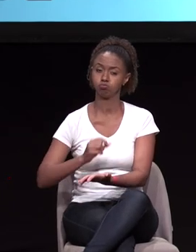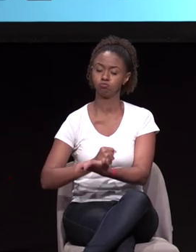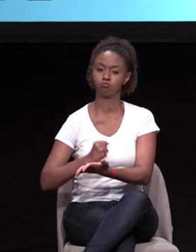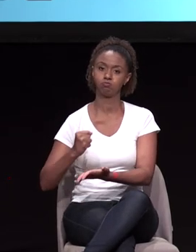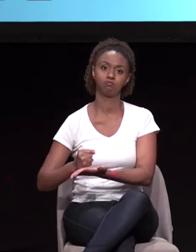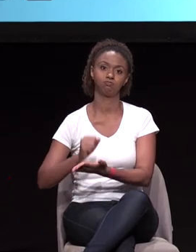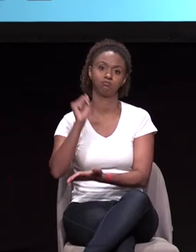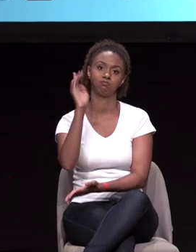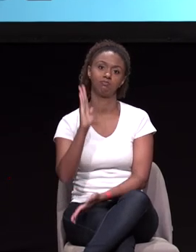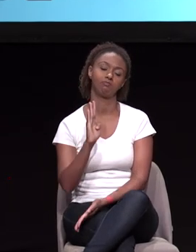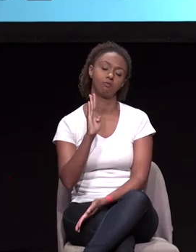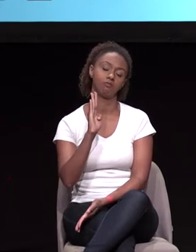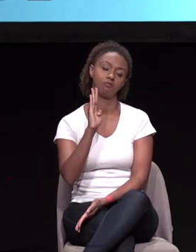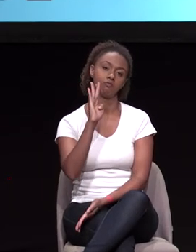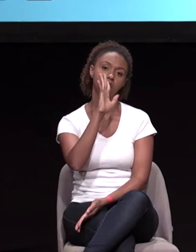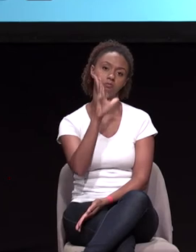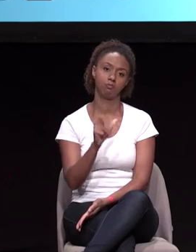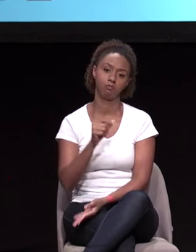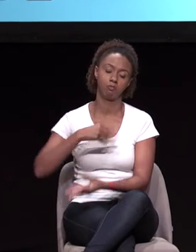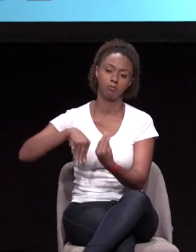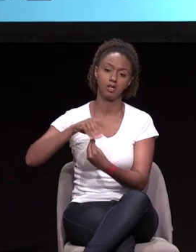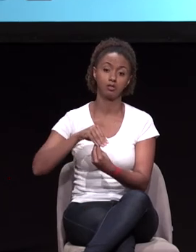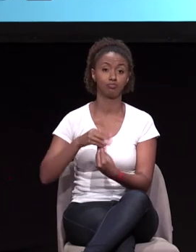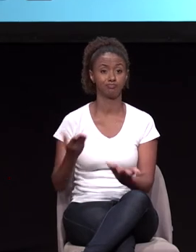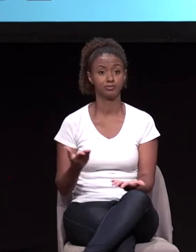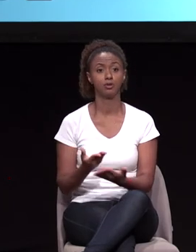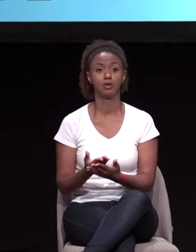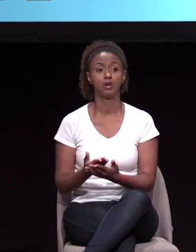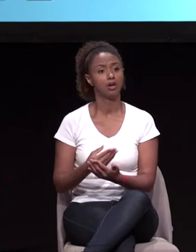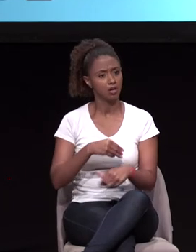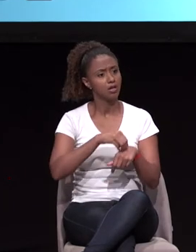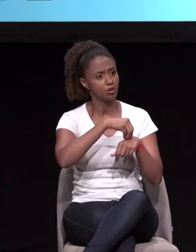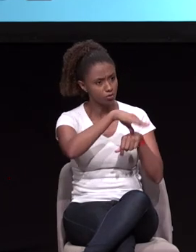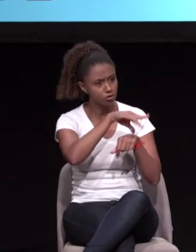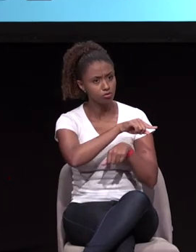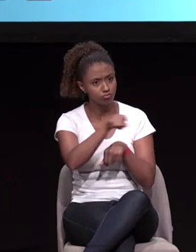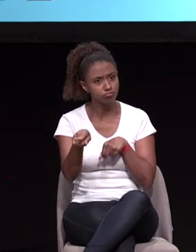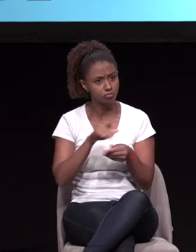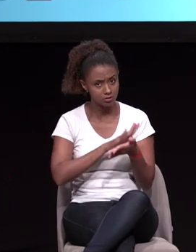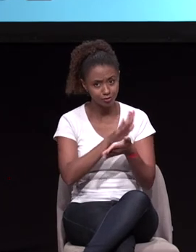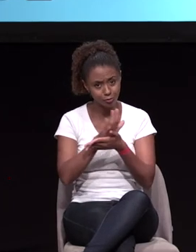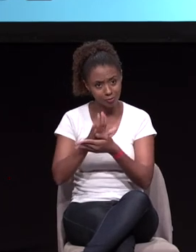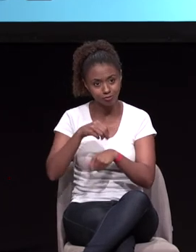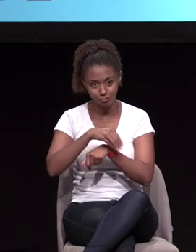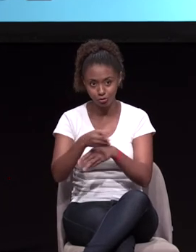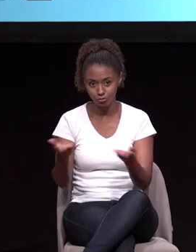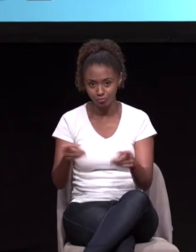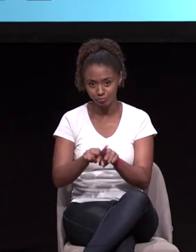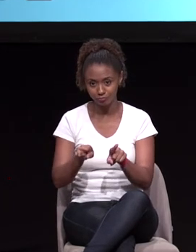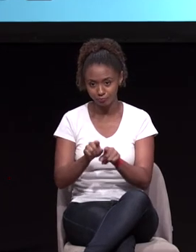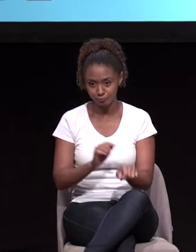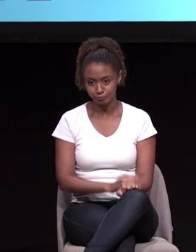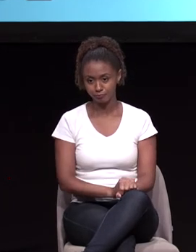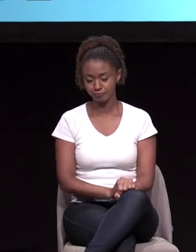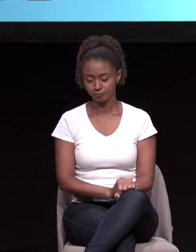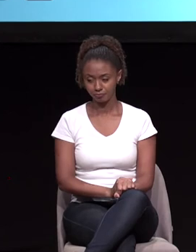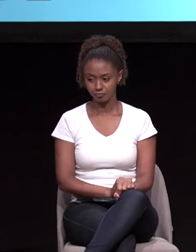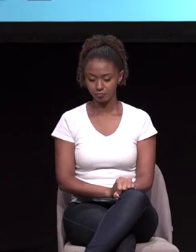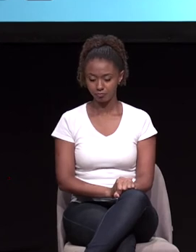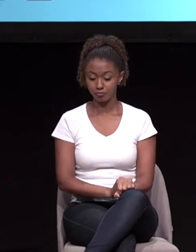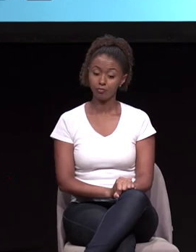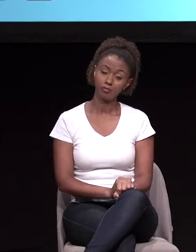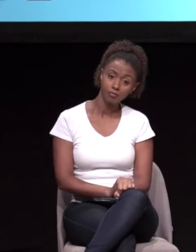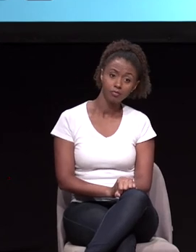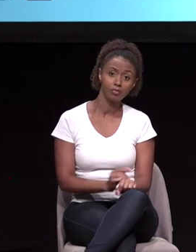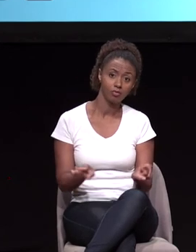ainda em aberto em grande parte do índico para vocês essas publicações também é e que de alguma